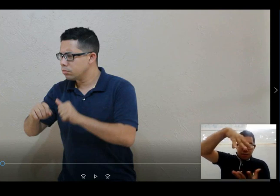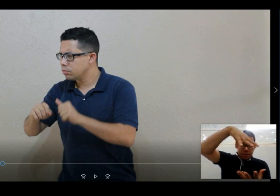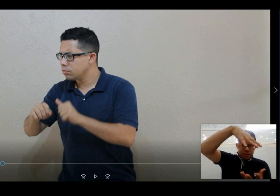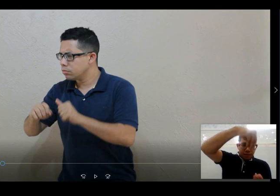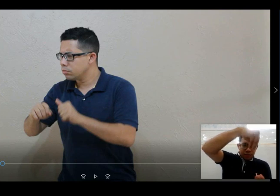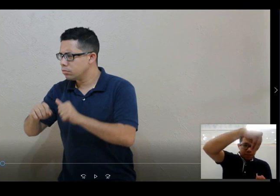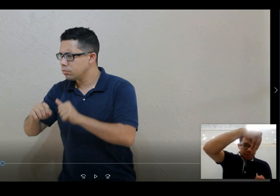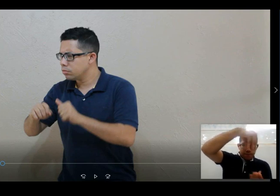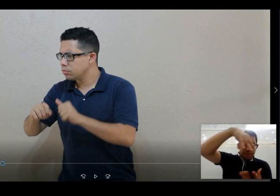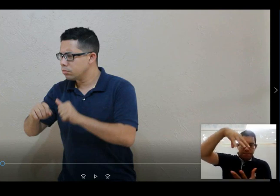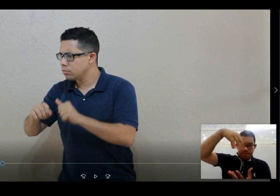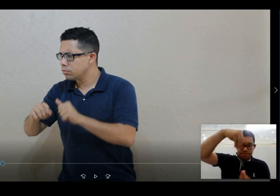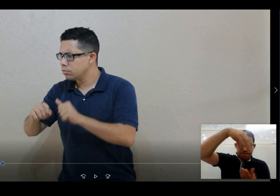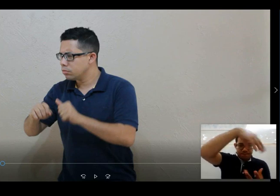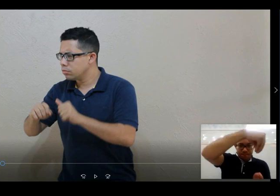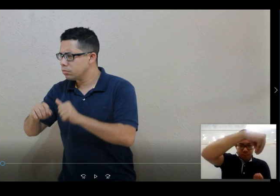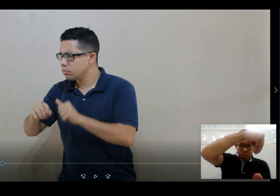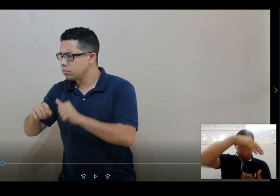essa forma assim, ó.